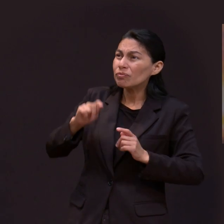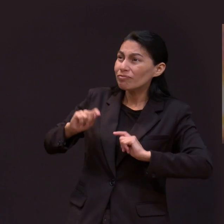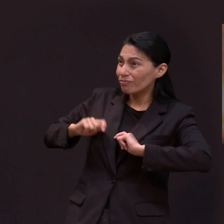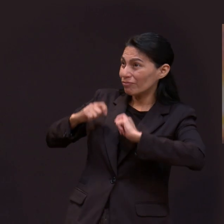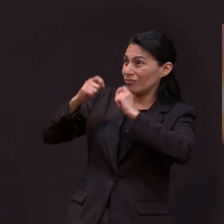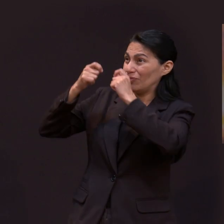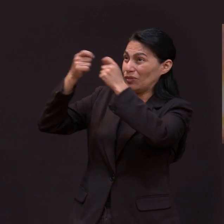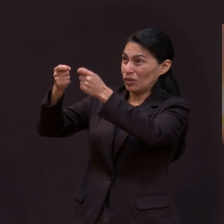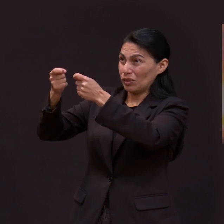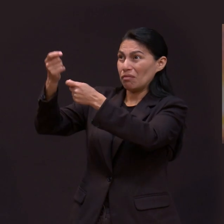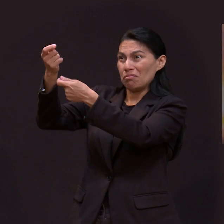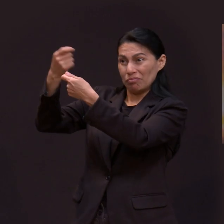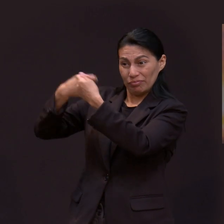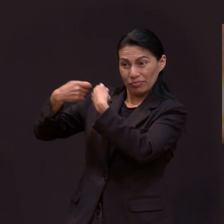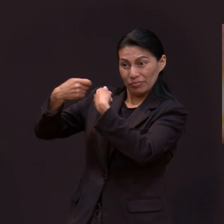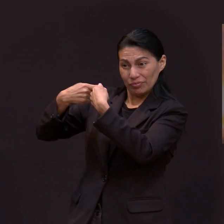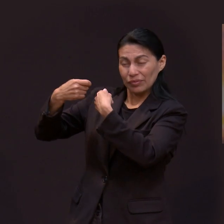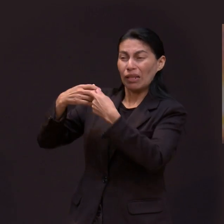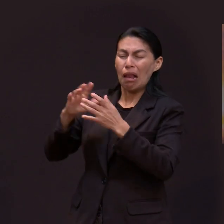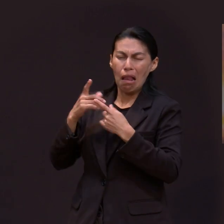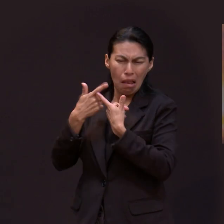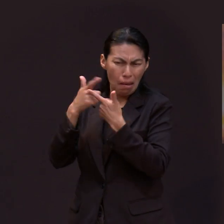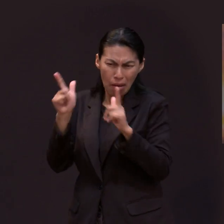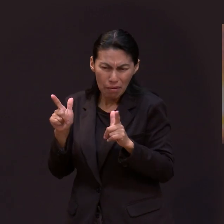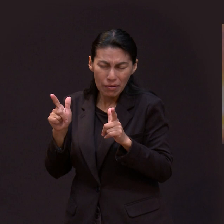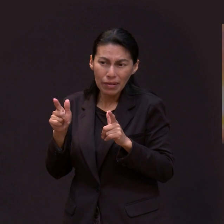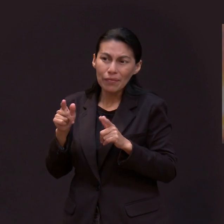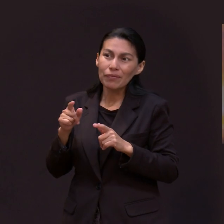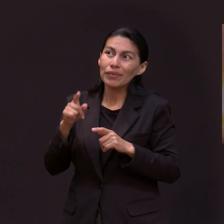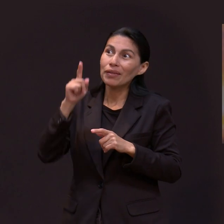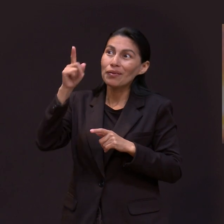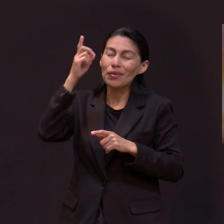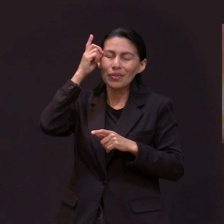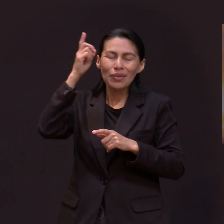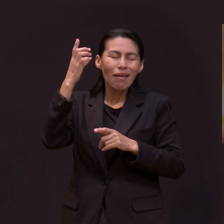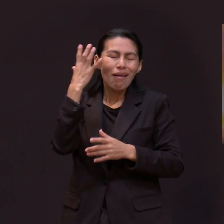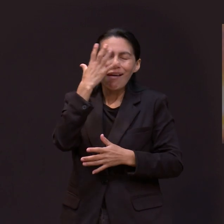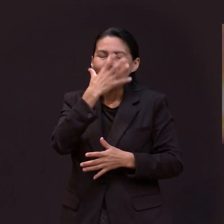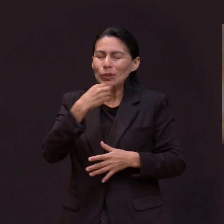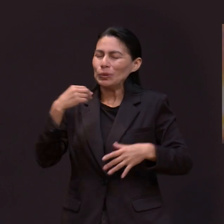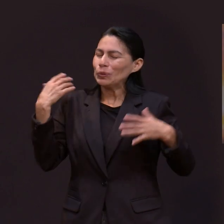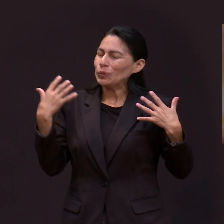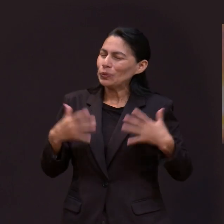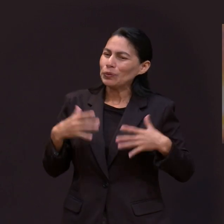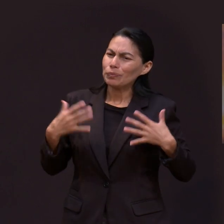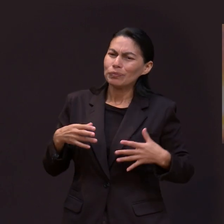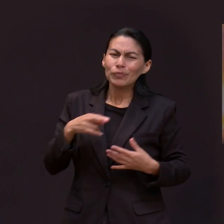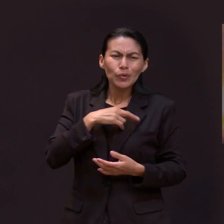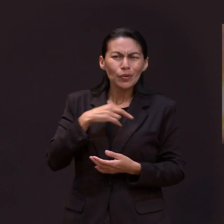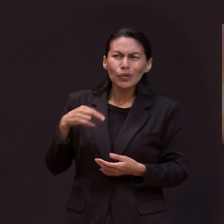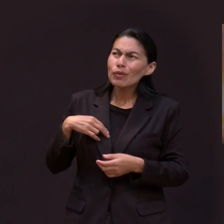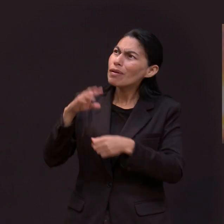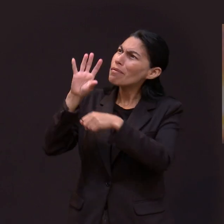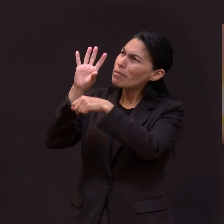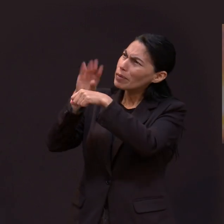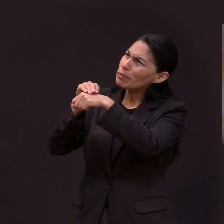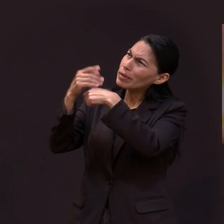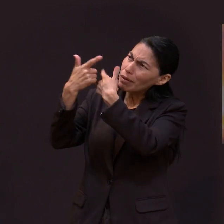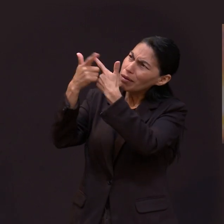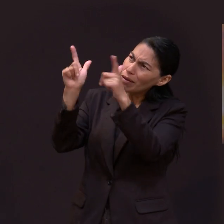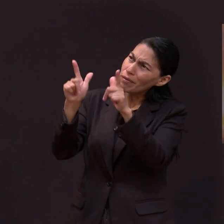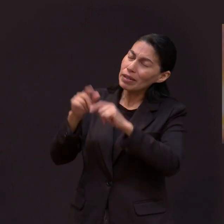señor la use el señor hace grandes cosas lo único que hay que dejar es es que el señor actúe no